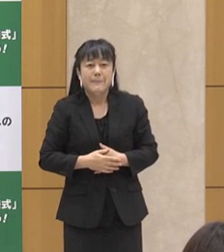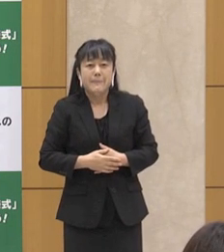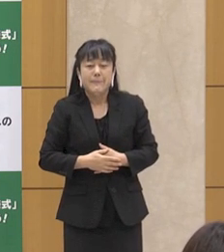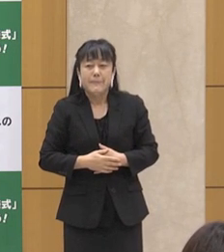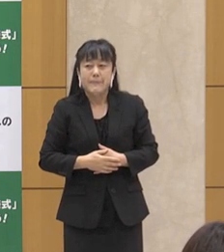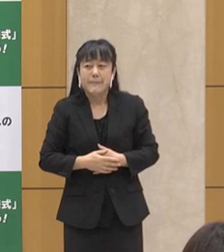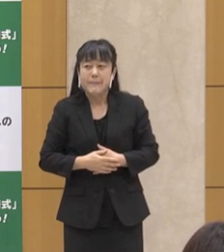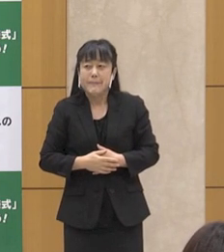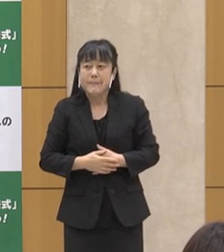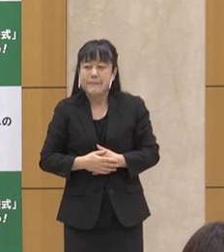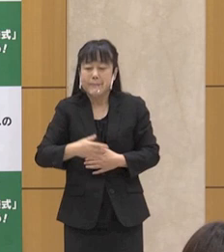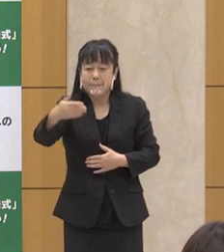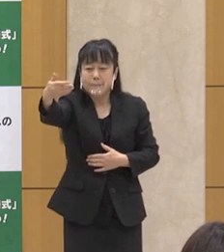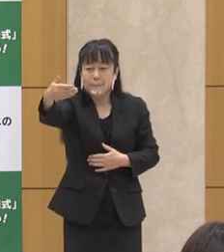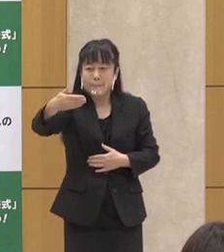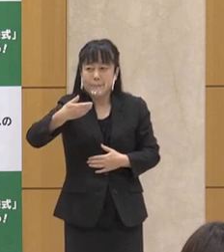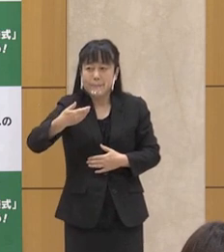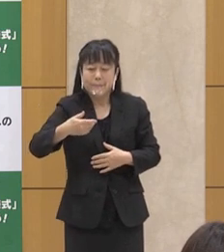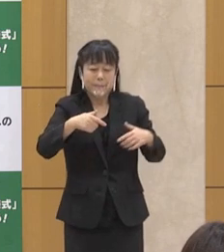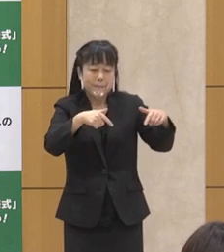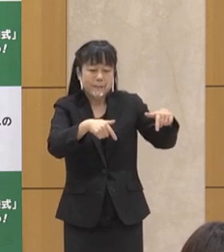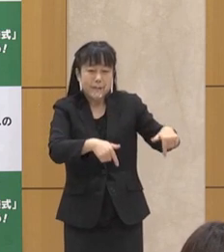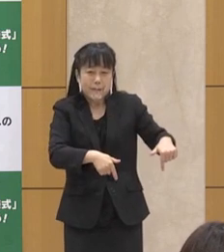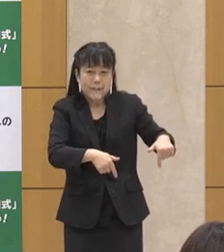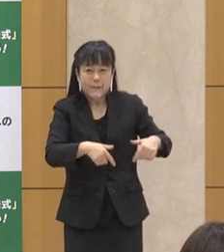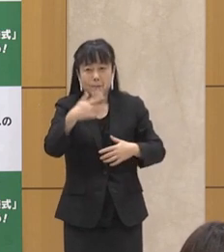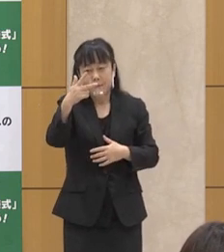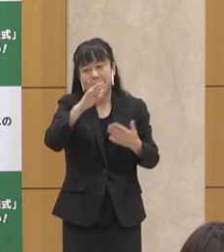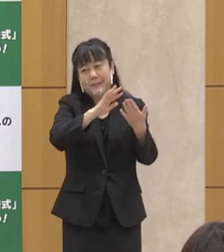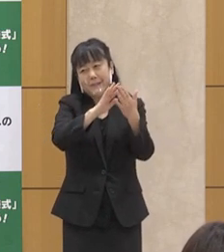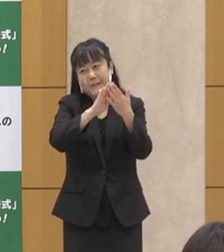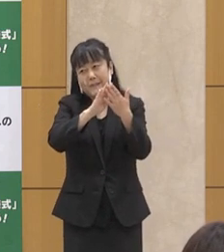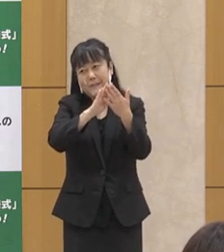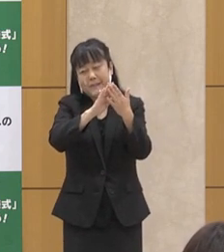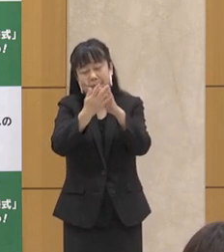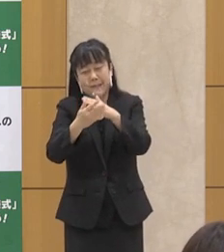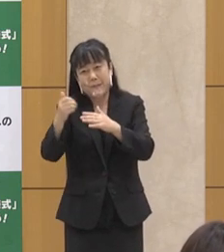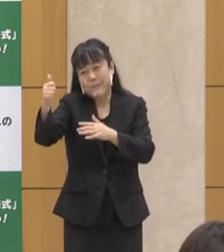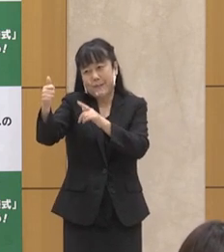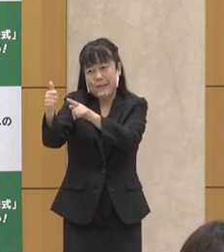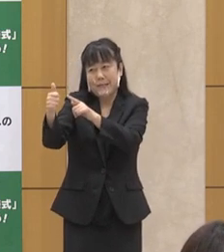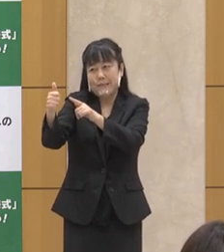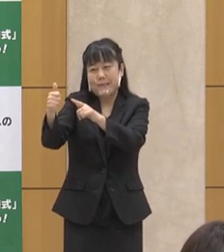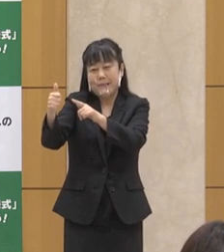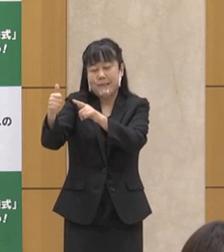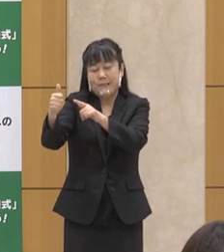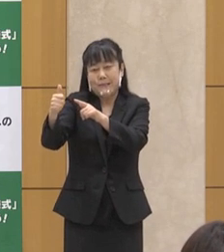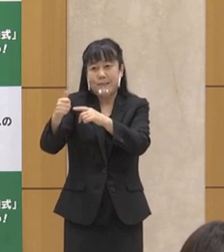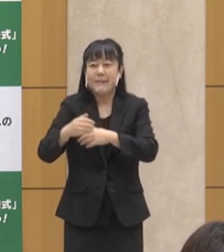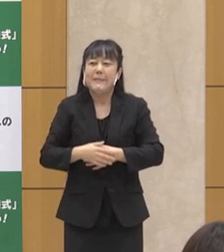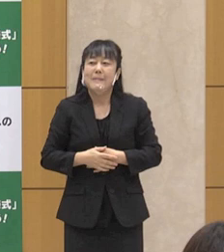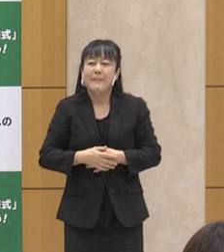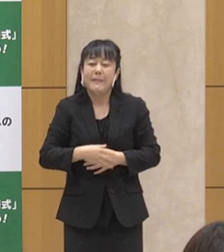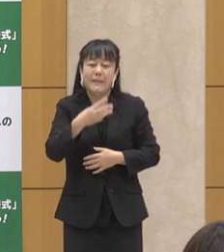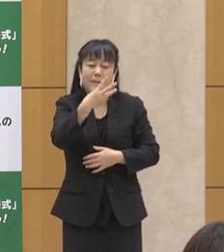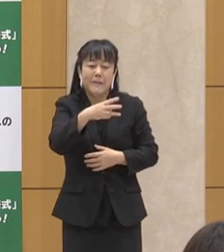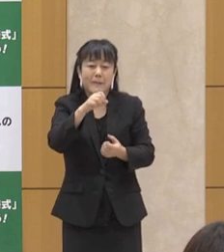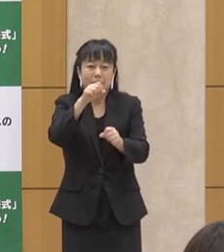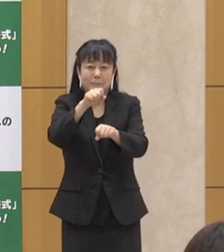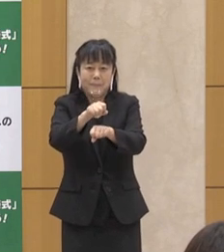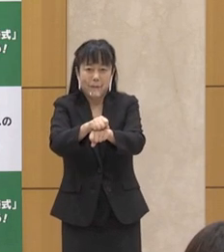すいません、あれ確かに西の方の市長だったと思うんですけど、どなたでしたっけ、提言されたの。 三豊市長さんだったと思います